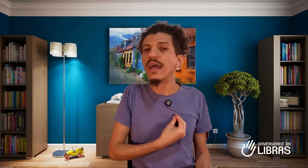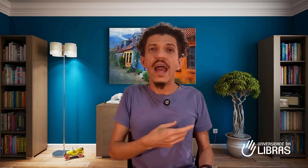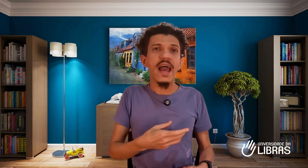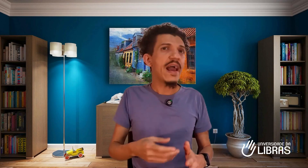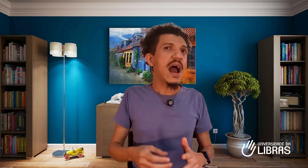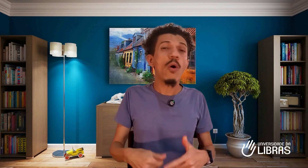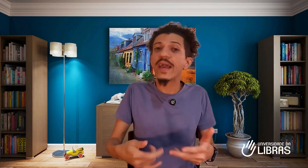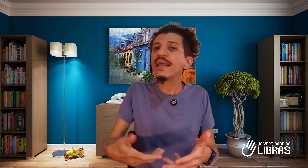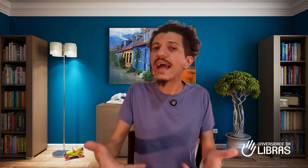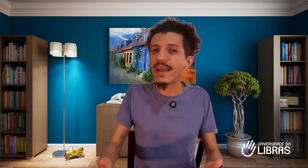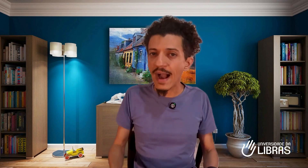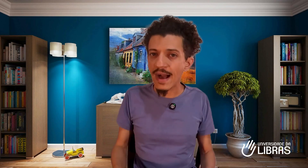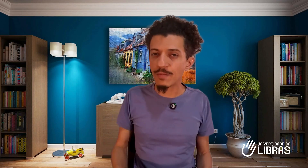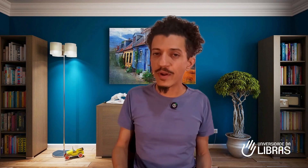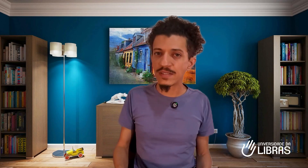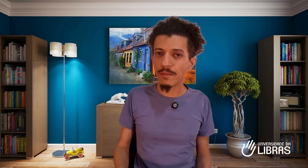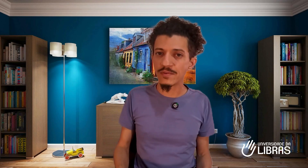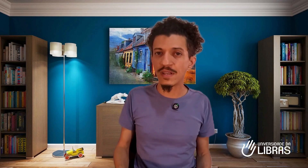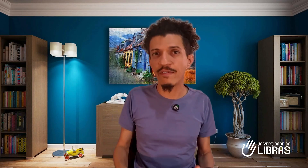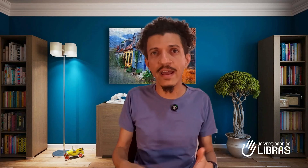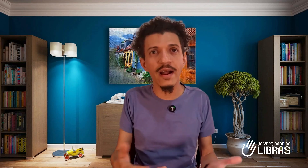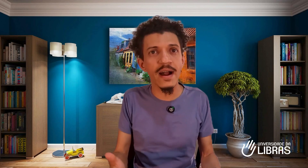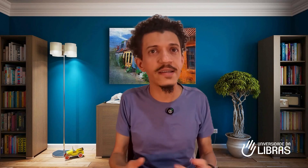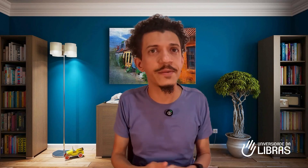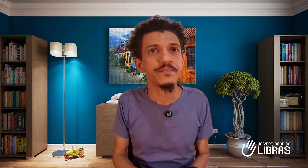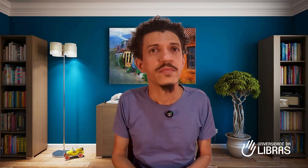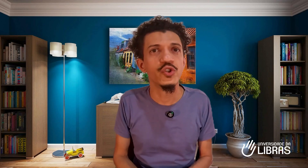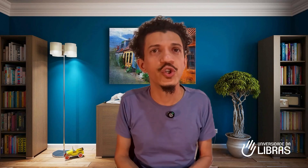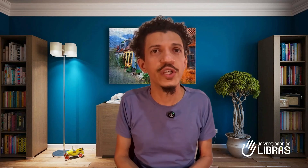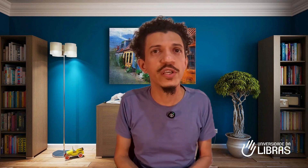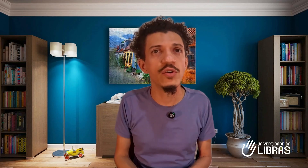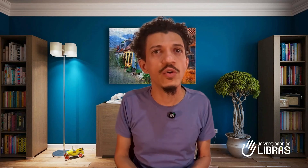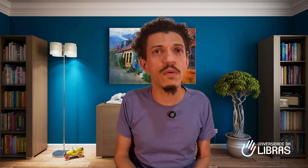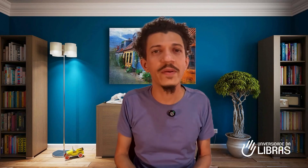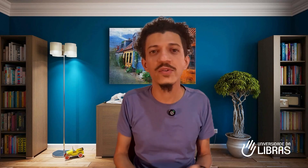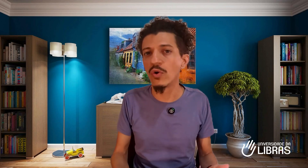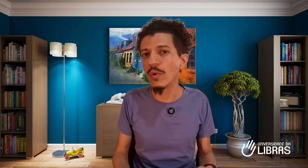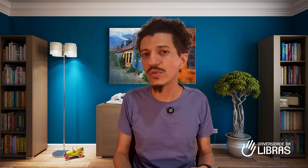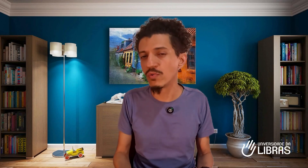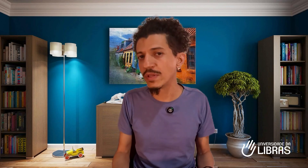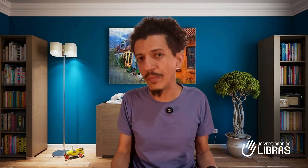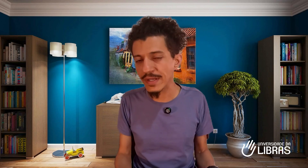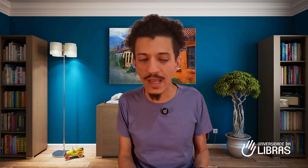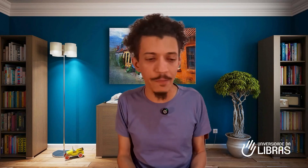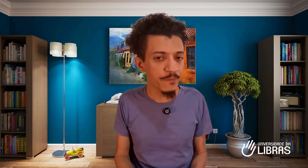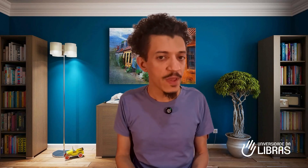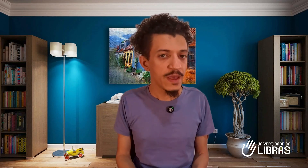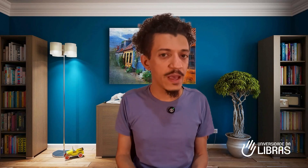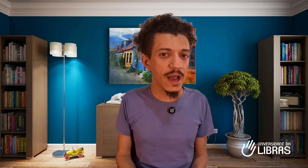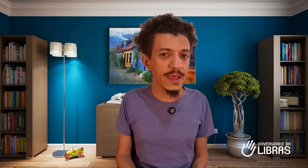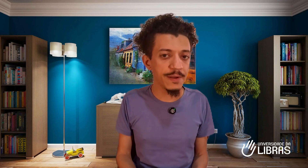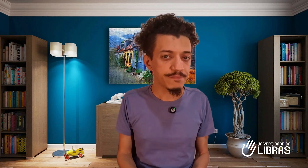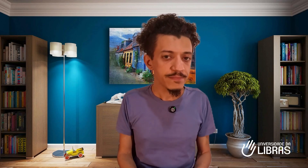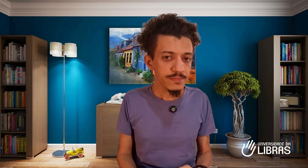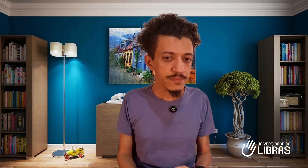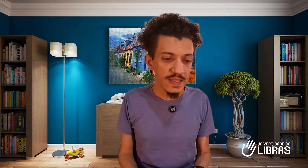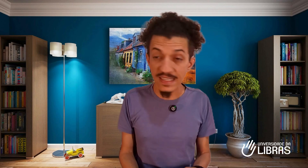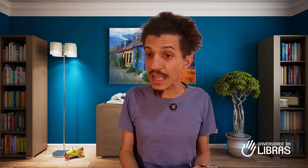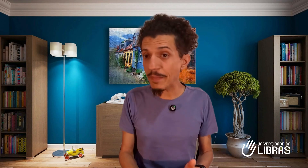é alguém está em casa, por exemplo, você vai na casa de uma pessoa surda, por exemplo, e aí você quer perguntar